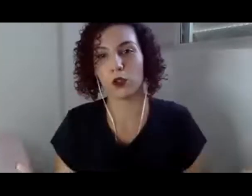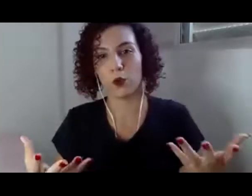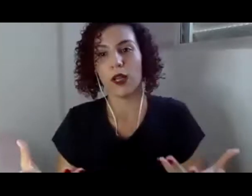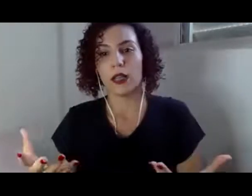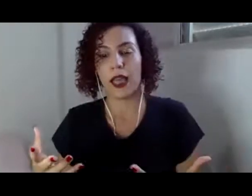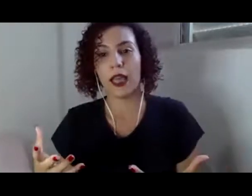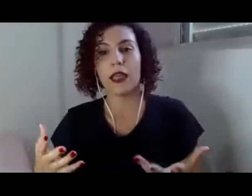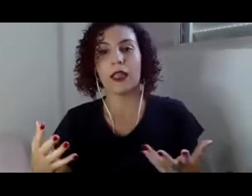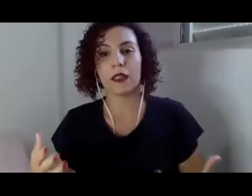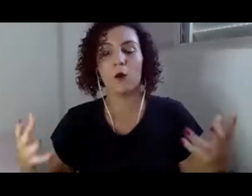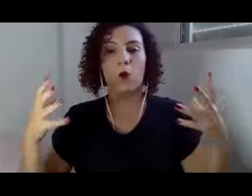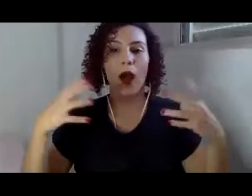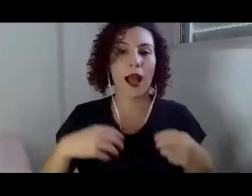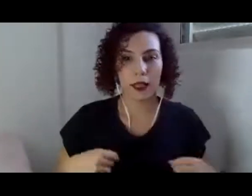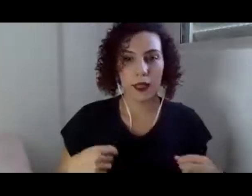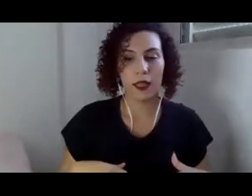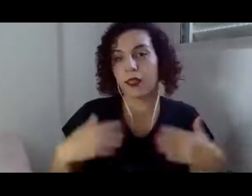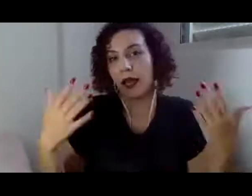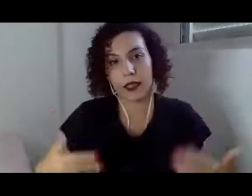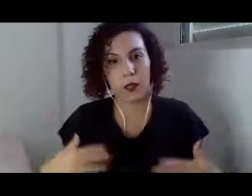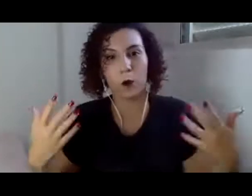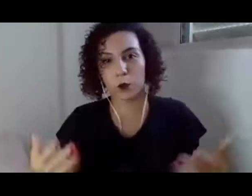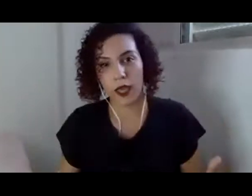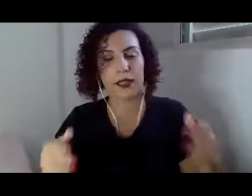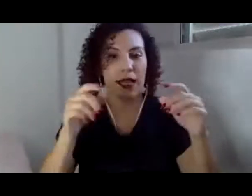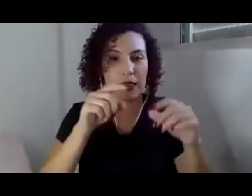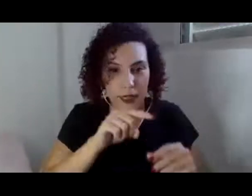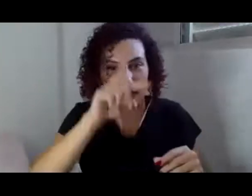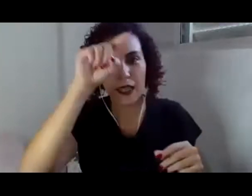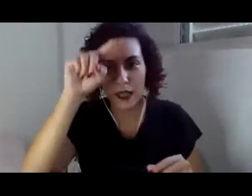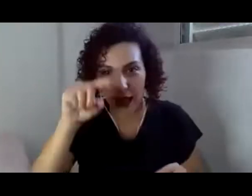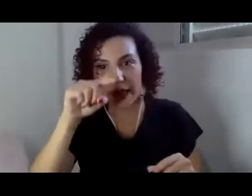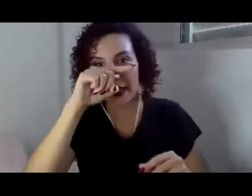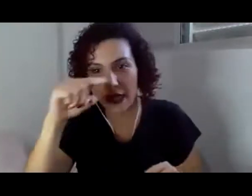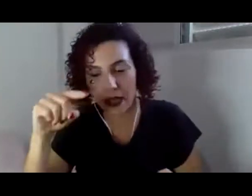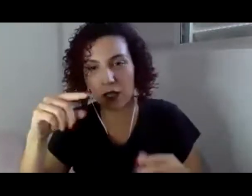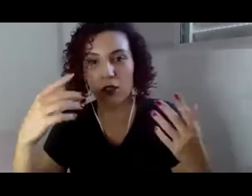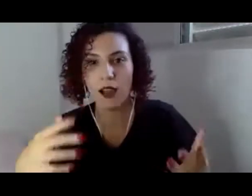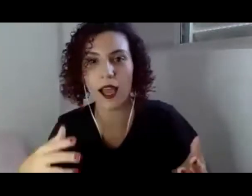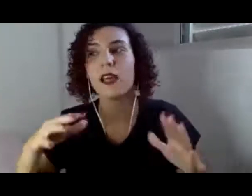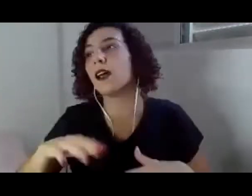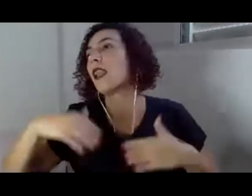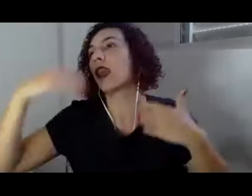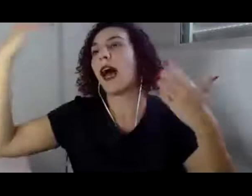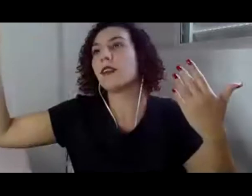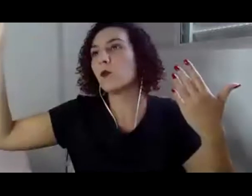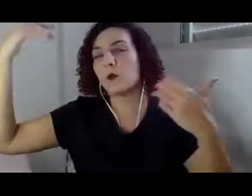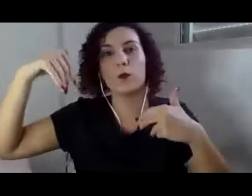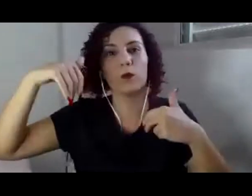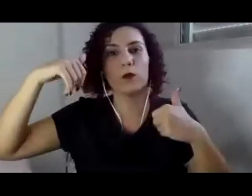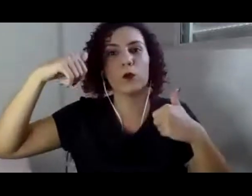um código, né? Então, o A aqui, que aqui em português é essa letrinha, né? Assim que a gente faz.